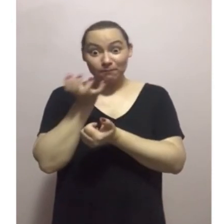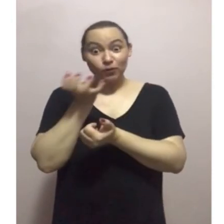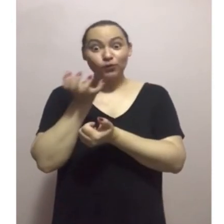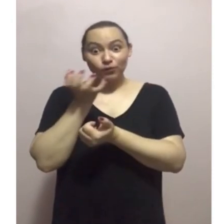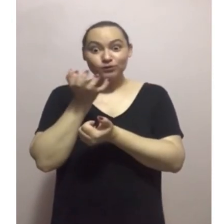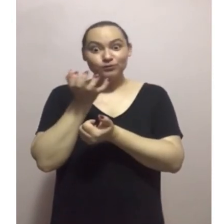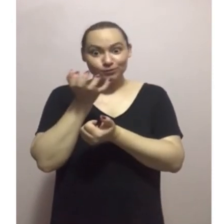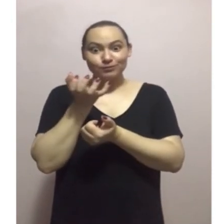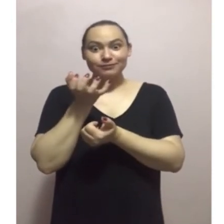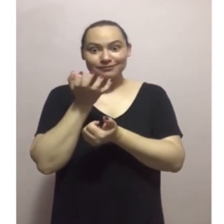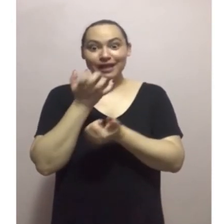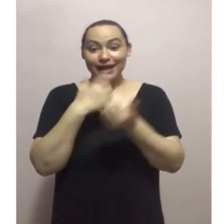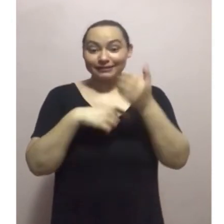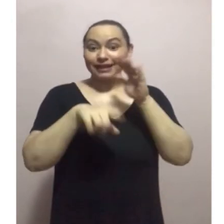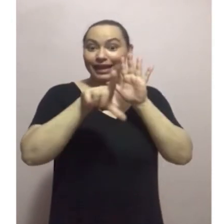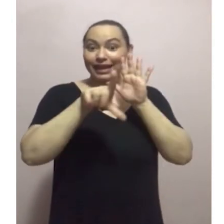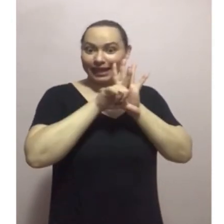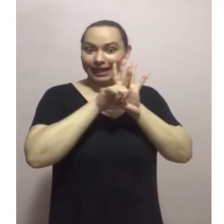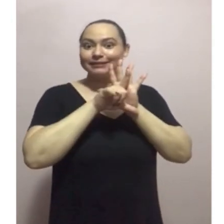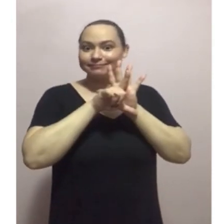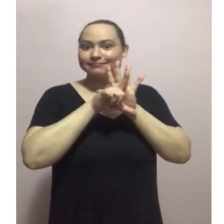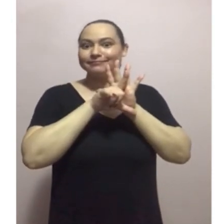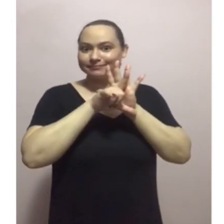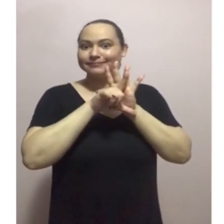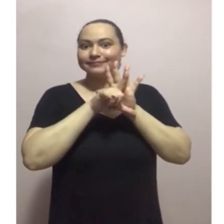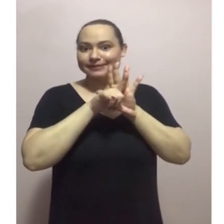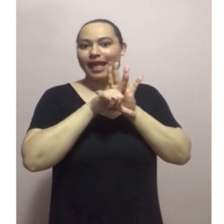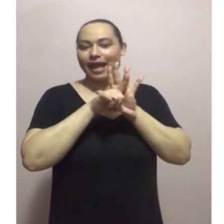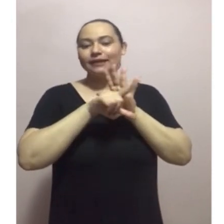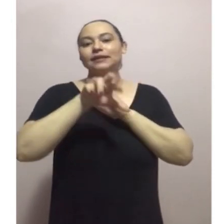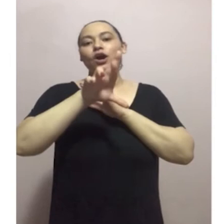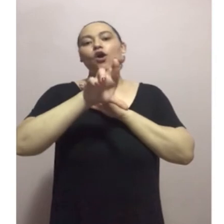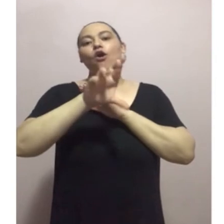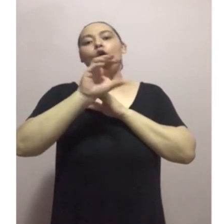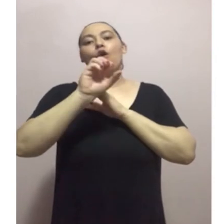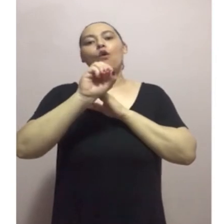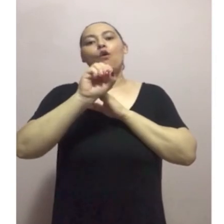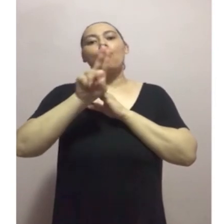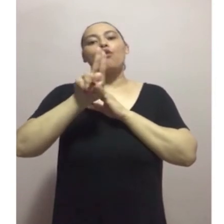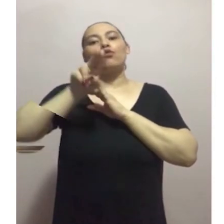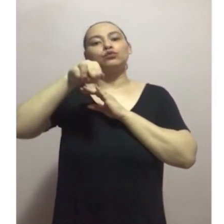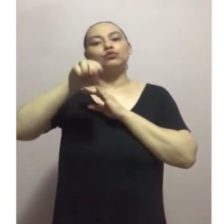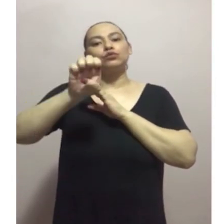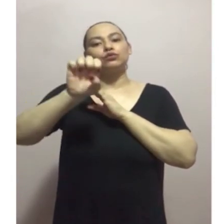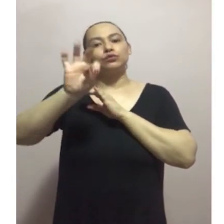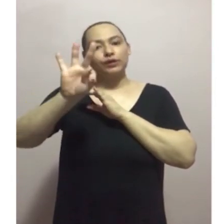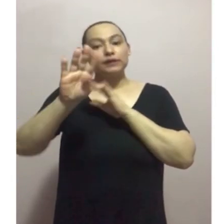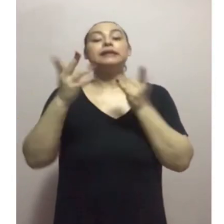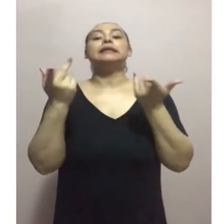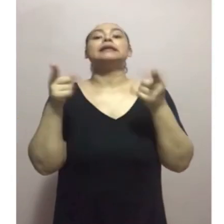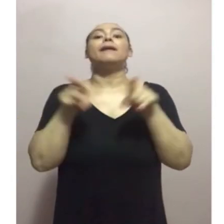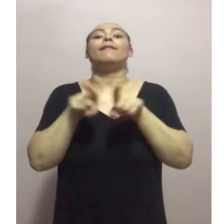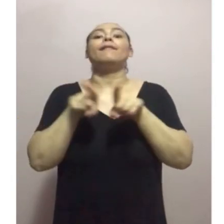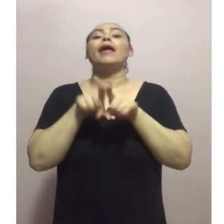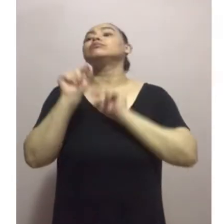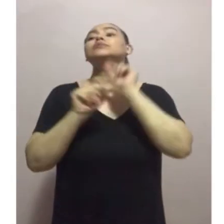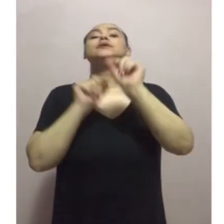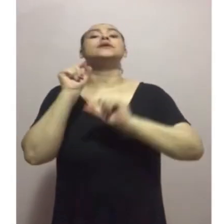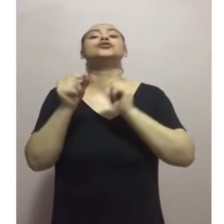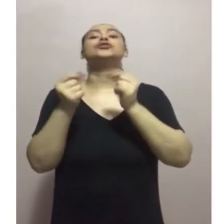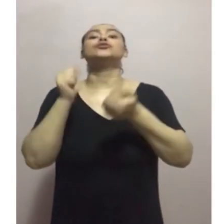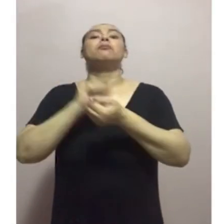sair a famosa instrução normativa da pandemia, da Lei Rouanet, para saber o que a gente